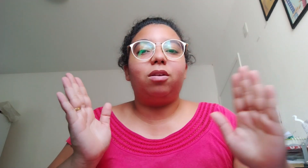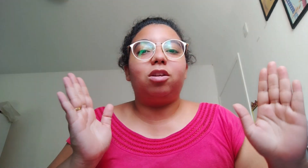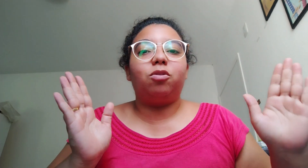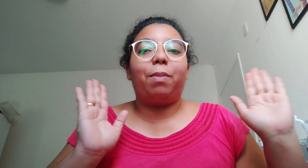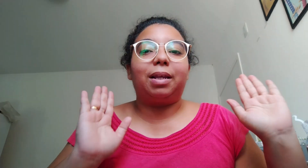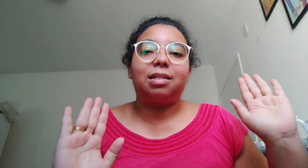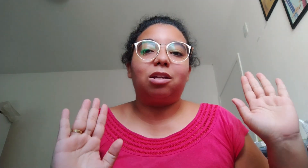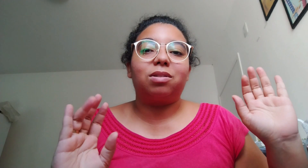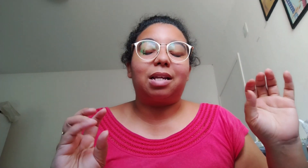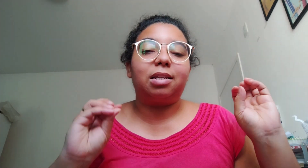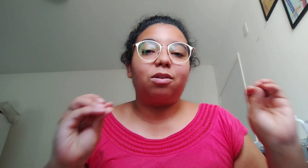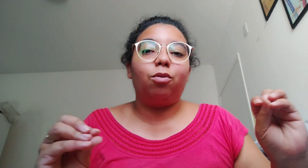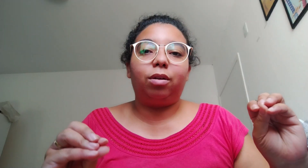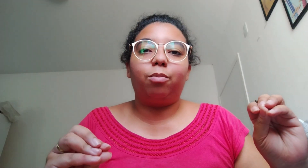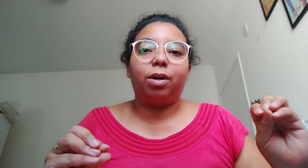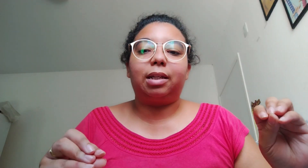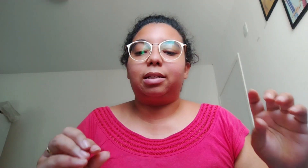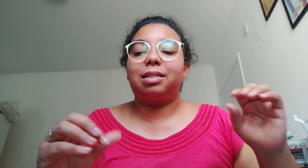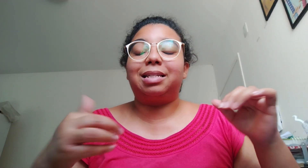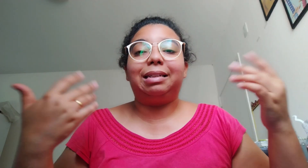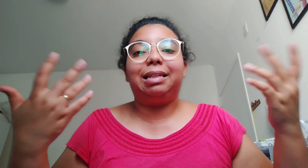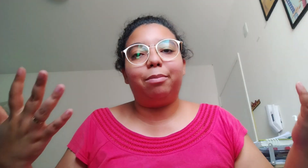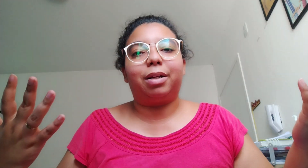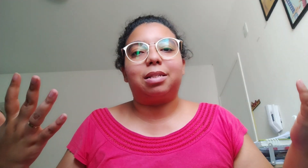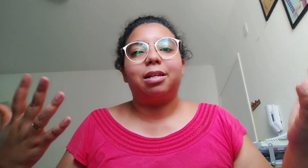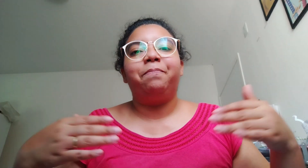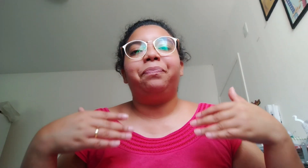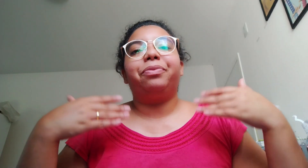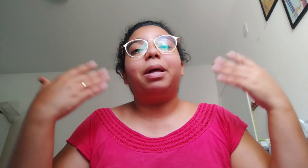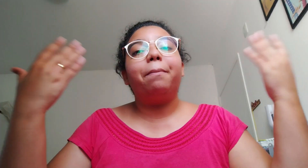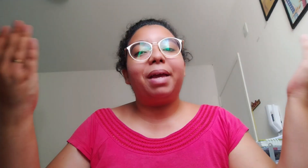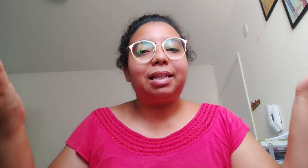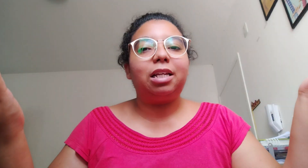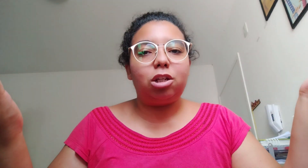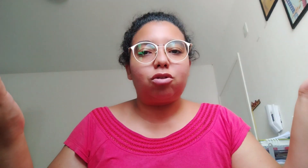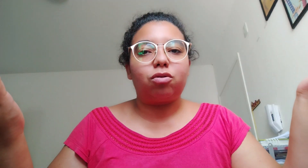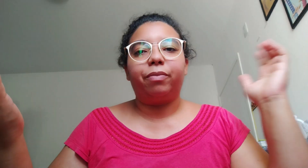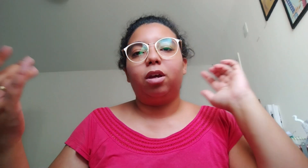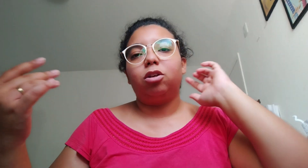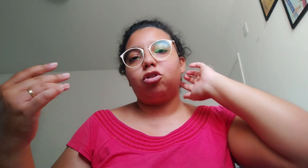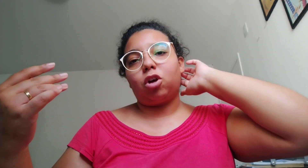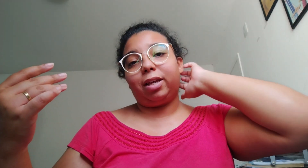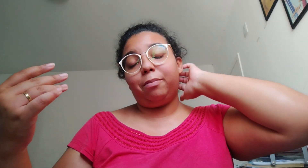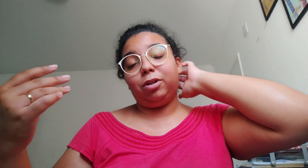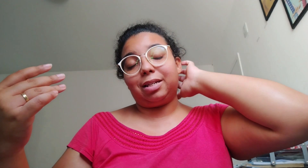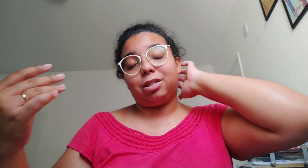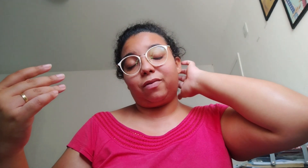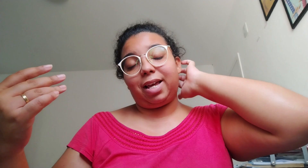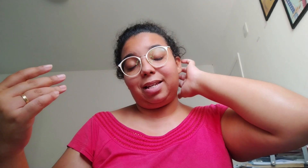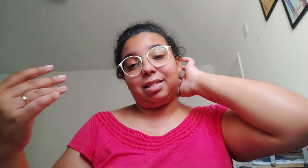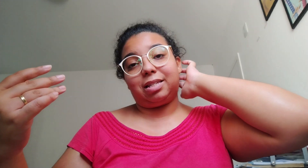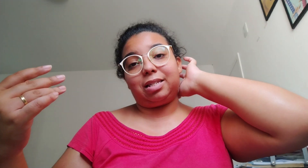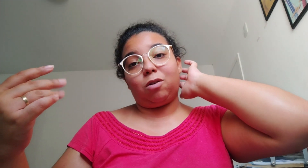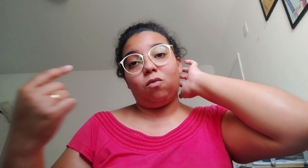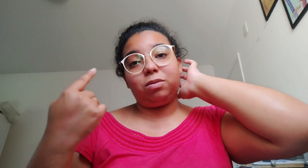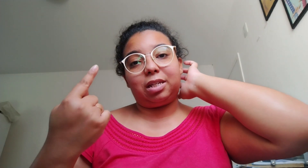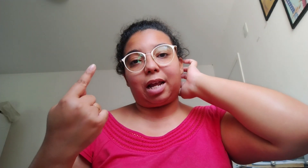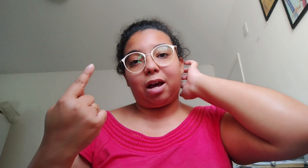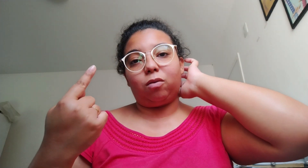de pedacinhos ali que são muito importantes. Na Libras, também tem isso. Só que muitas vezes, um sinal